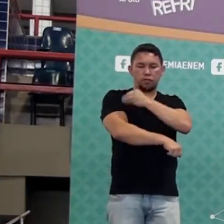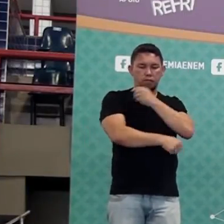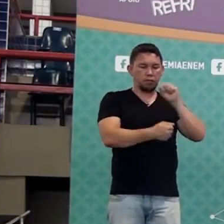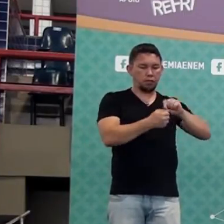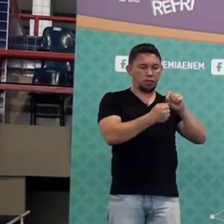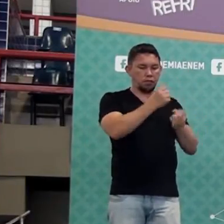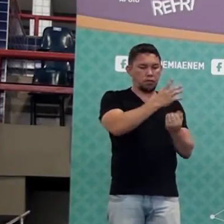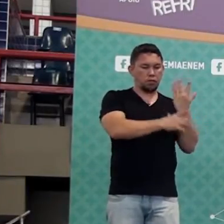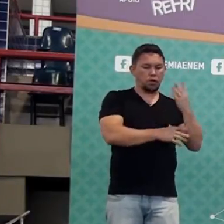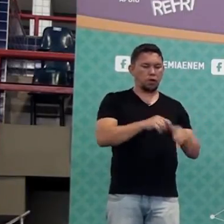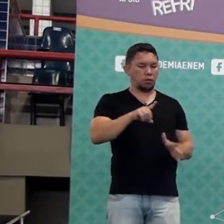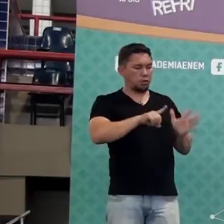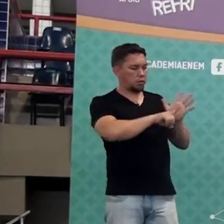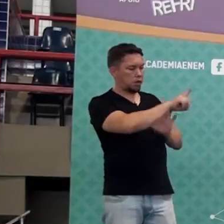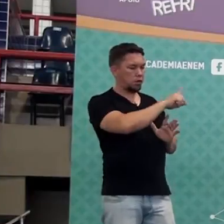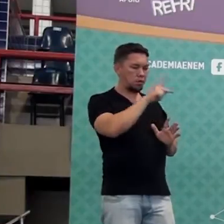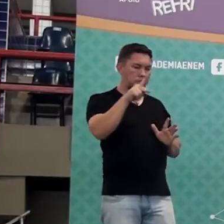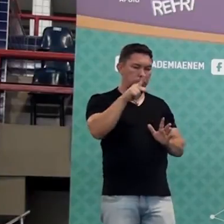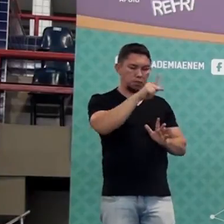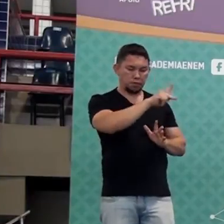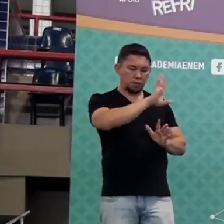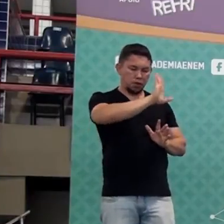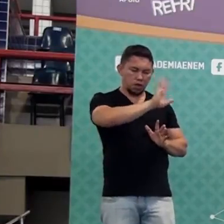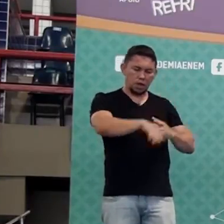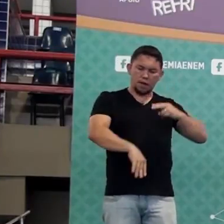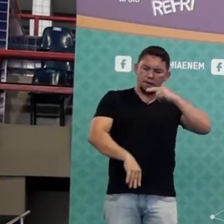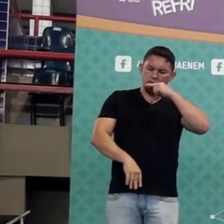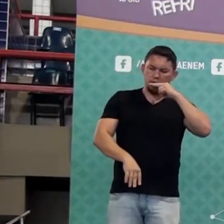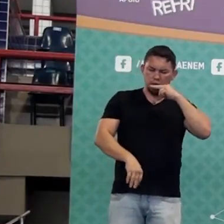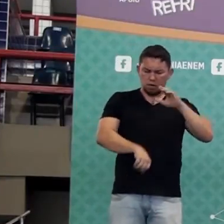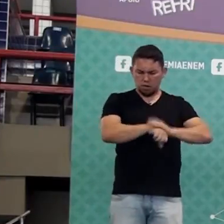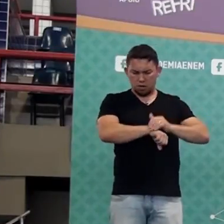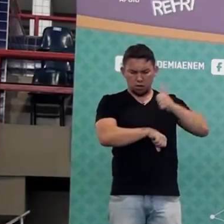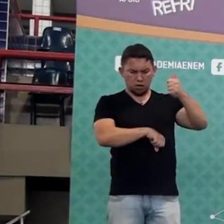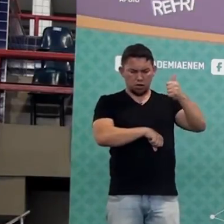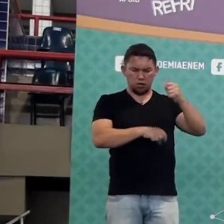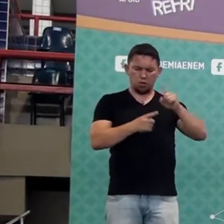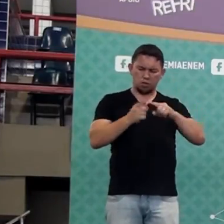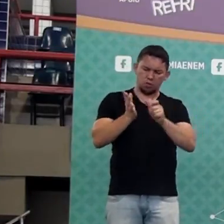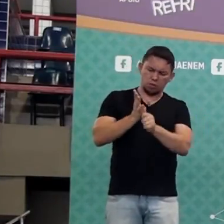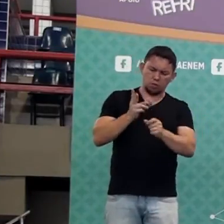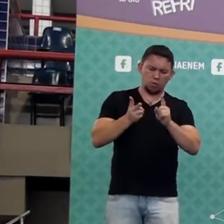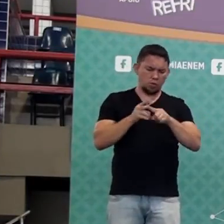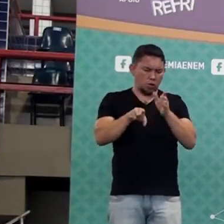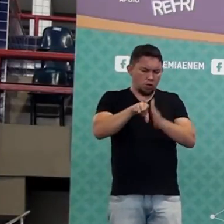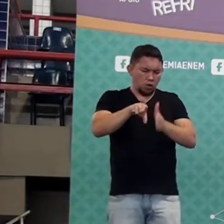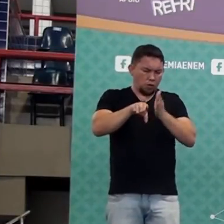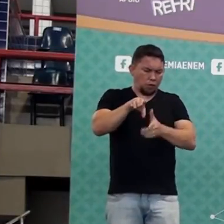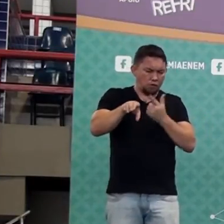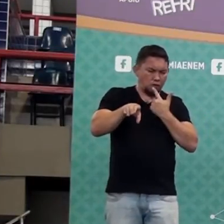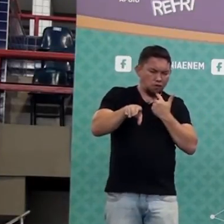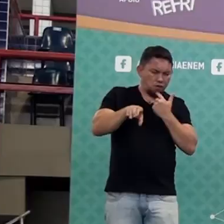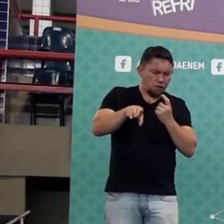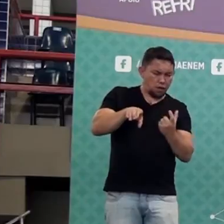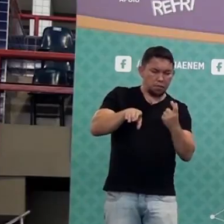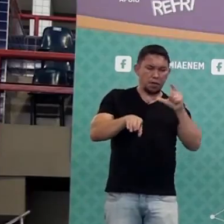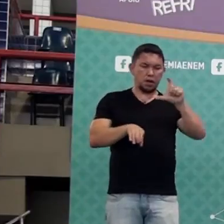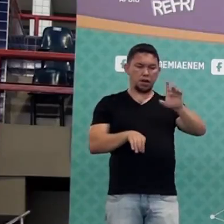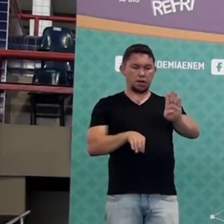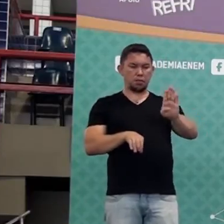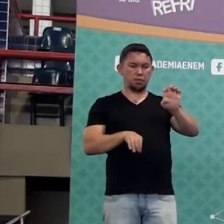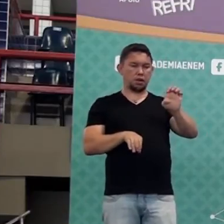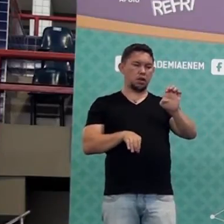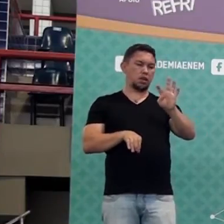vai perguntar, professor, se a cana-de-açúcar é melhor do que o milho e a beterraba, por que os americanos